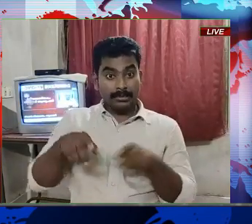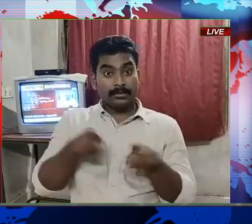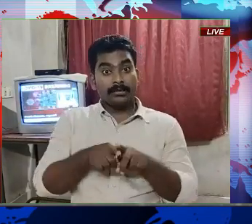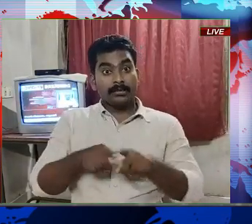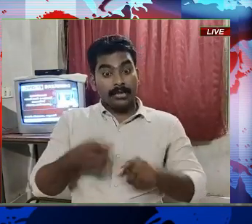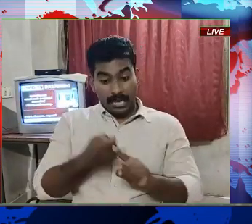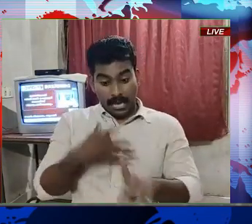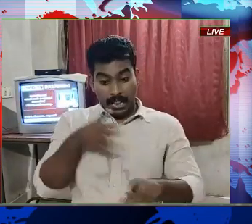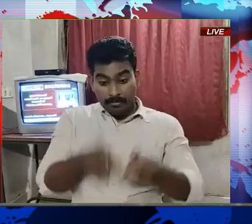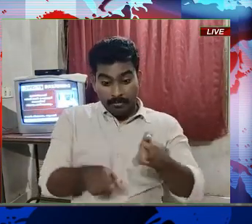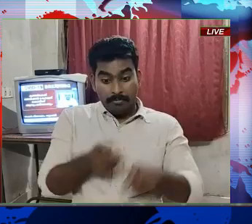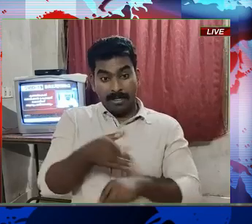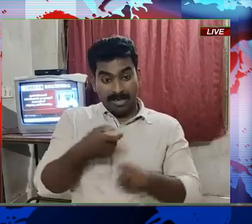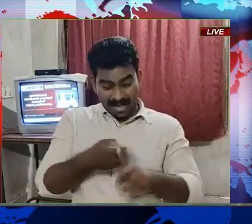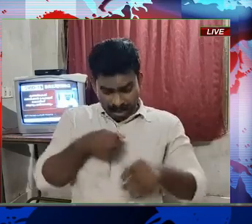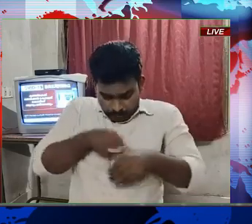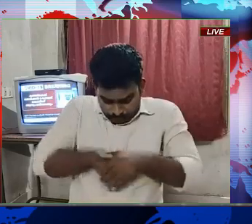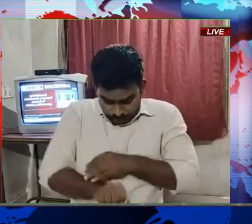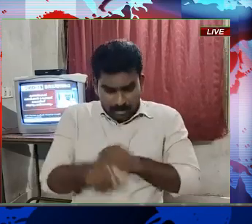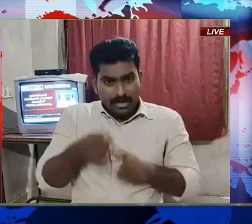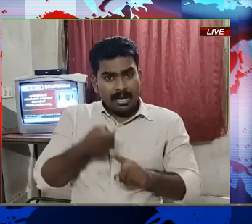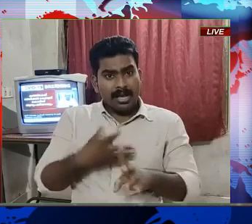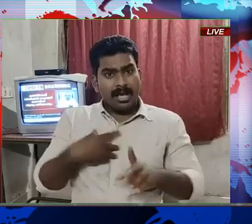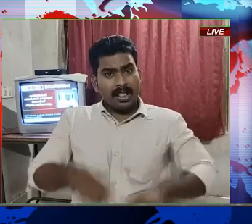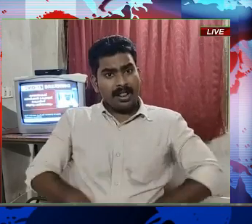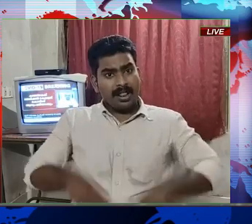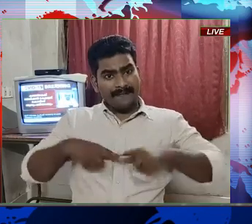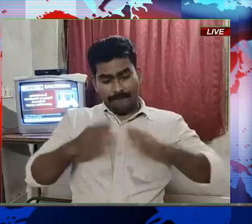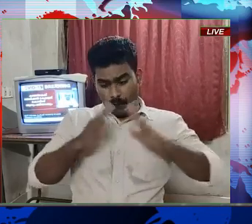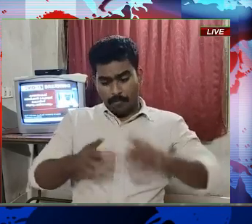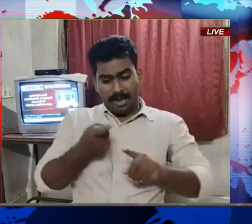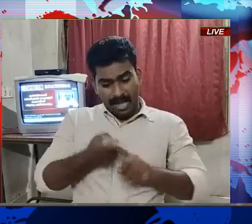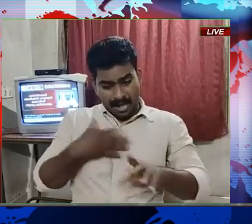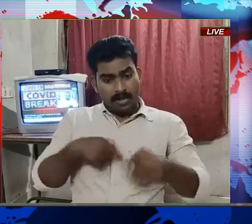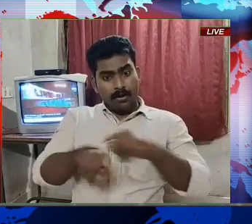പരിശോധിക്കും, നിങ്ങൾ ക്വാറന്റൈനിലേക്ക് പോകണമെന്ന് പറയും.